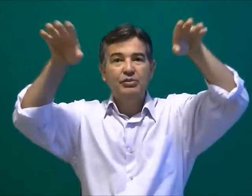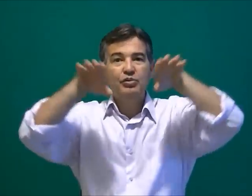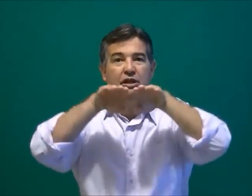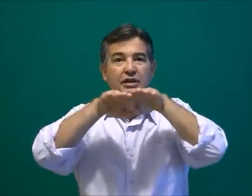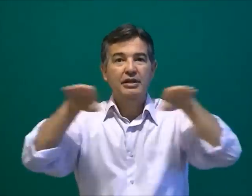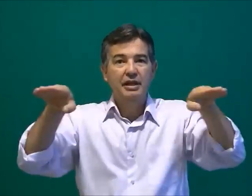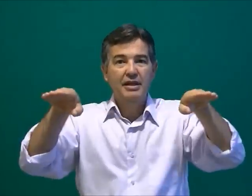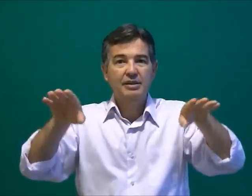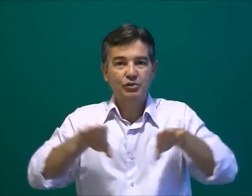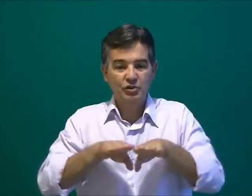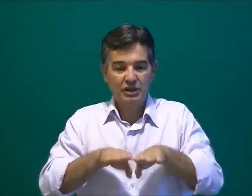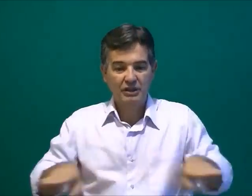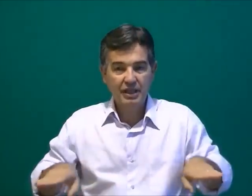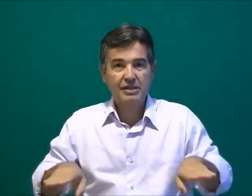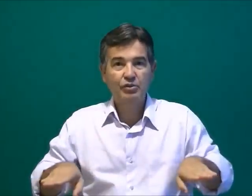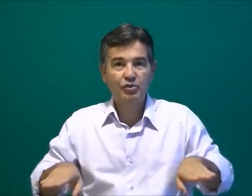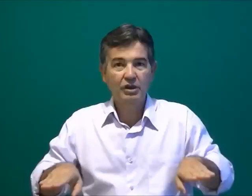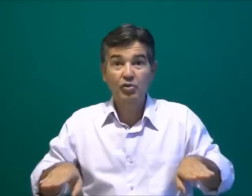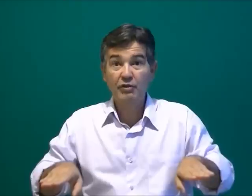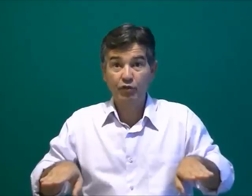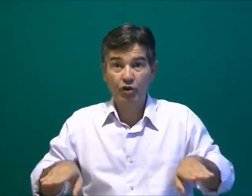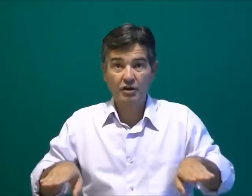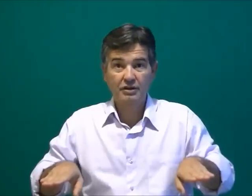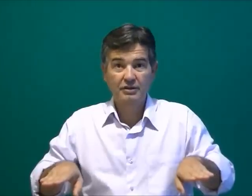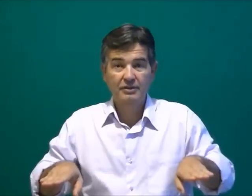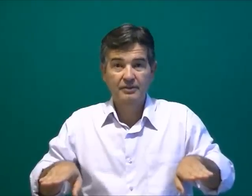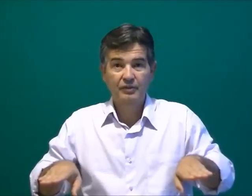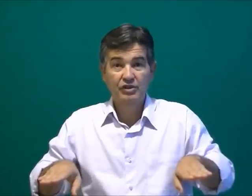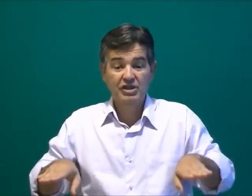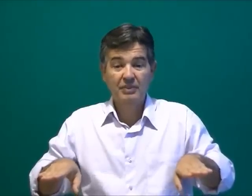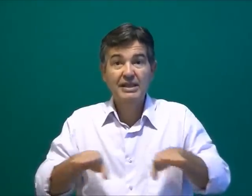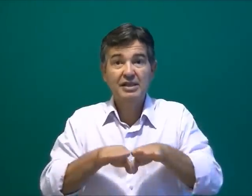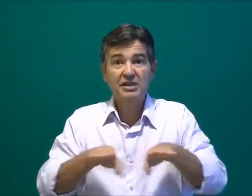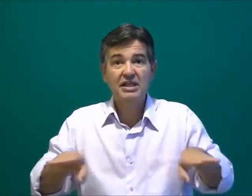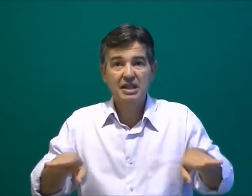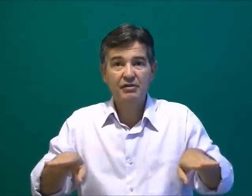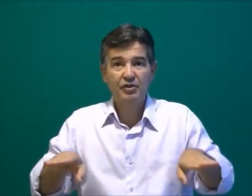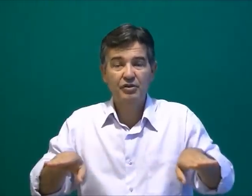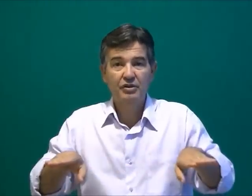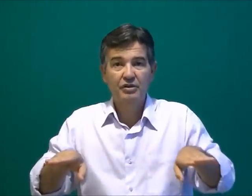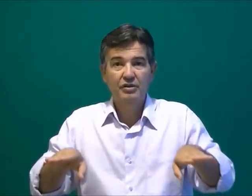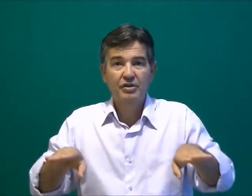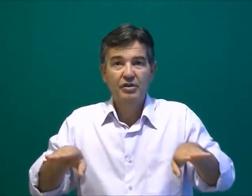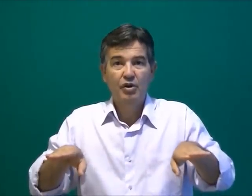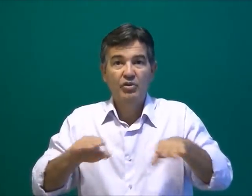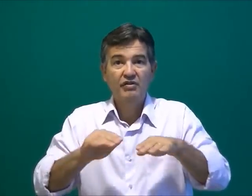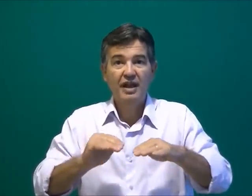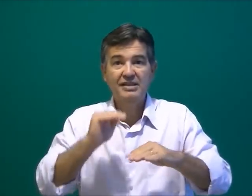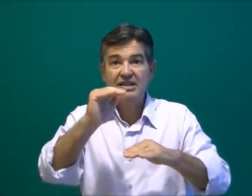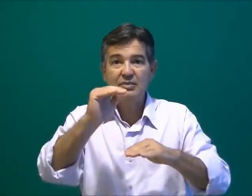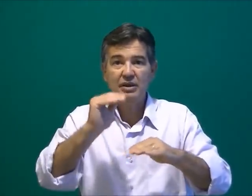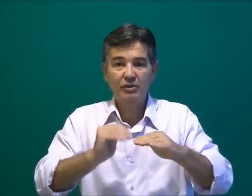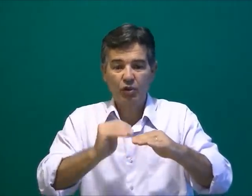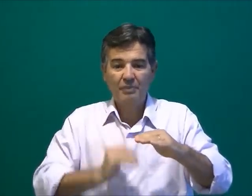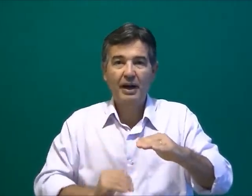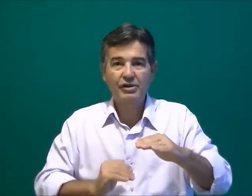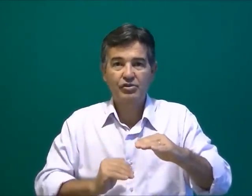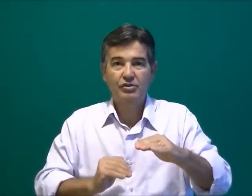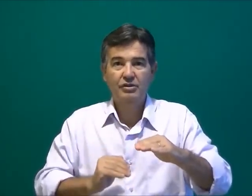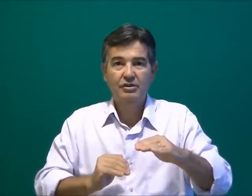altura, nesta altura, nesta altura, o que for, você estabeleceu esse nível, o que estiver acima ou abaixo,